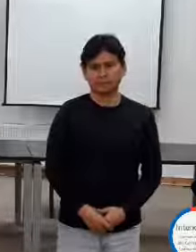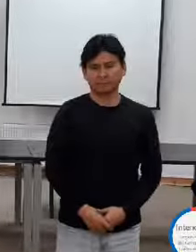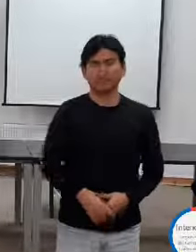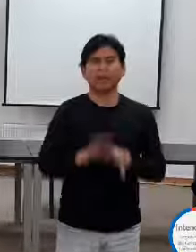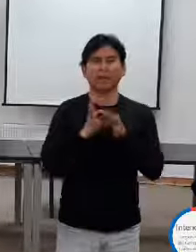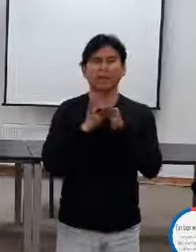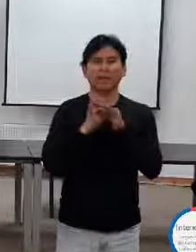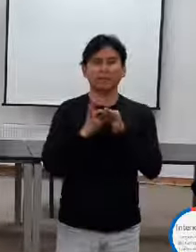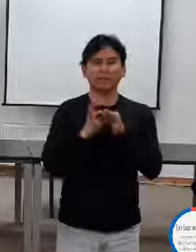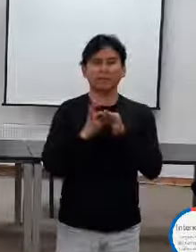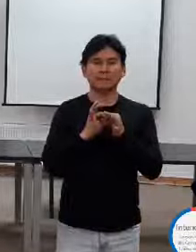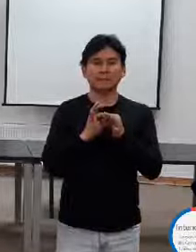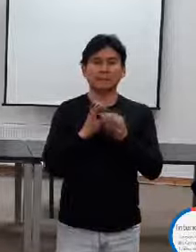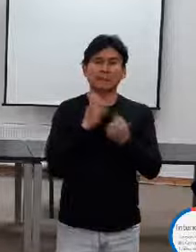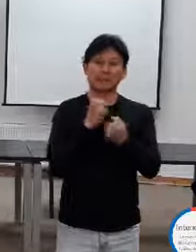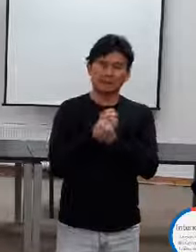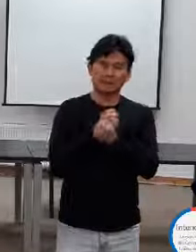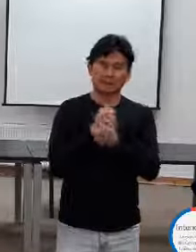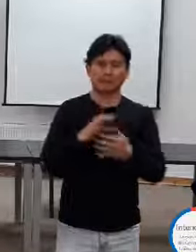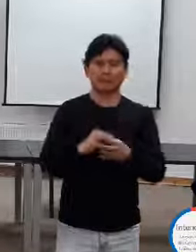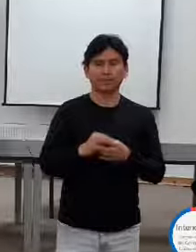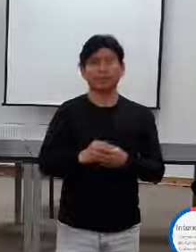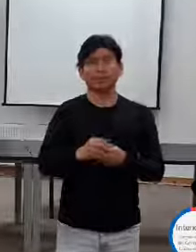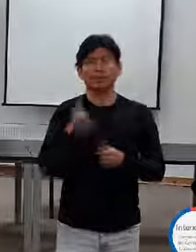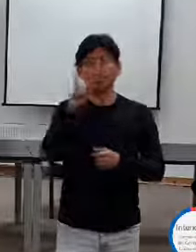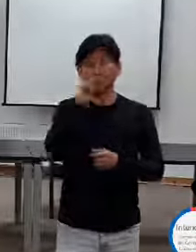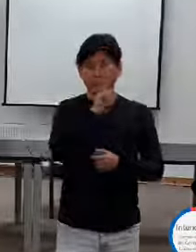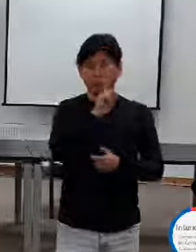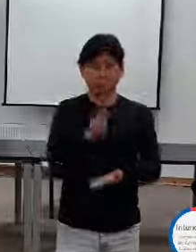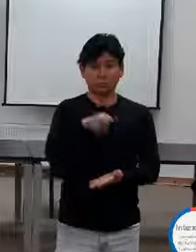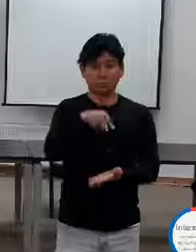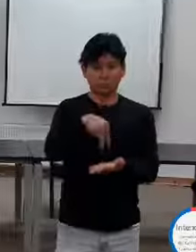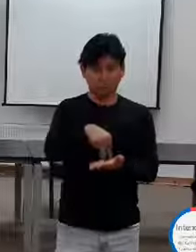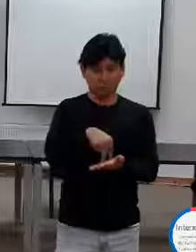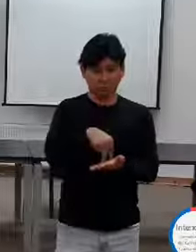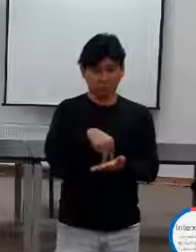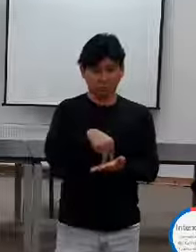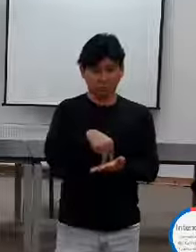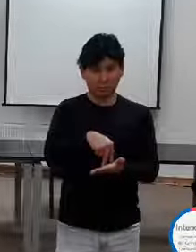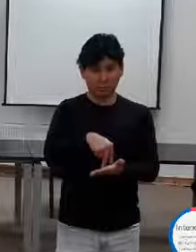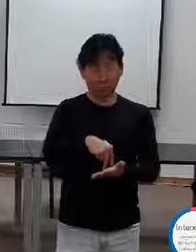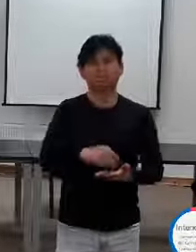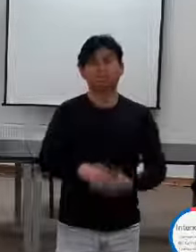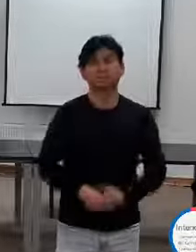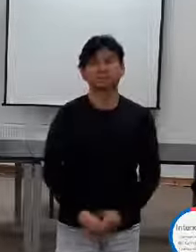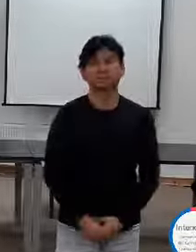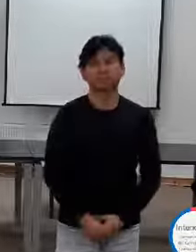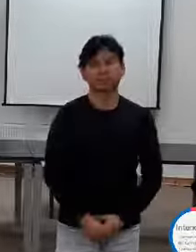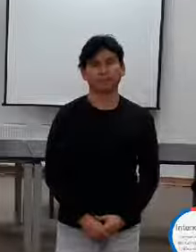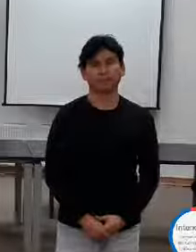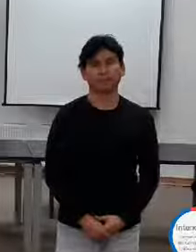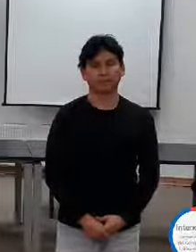gracias muchas gracias a usted finalmente vamos a dejar al representante del ministerio de hacienda Fernando Camilo